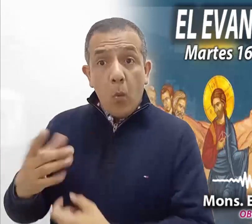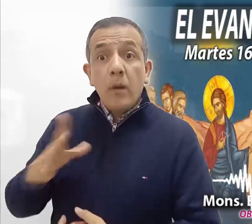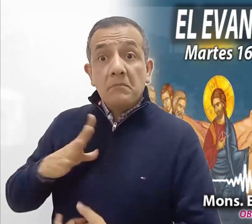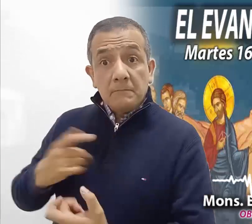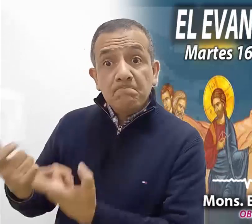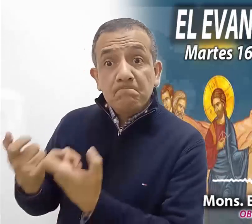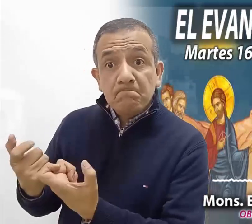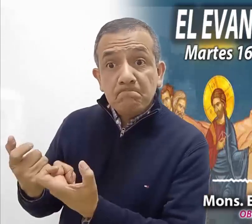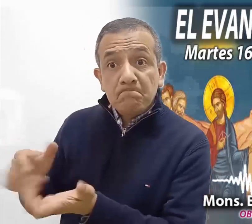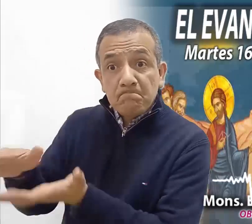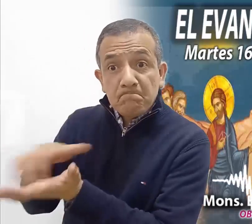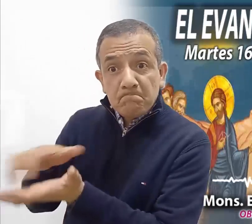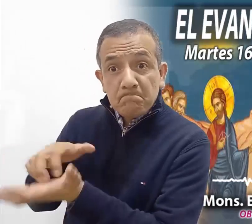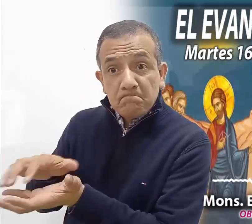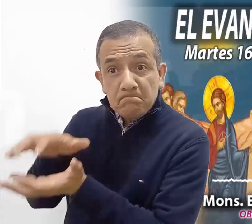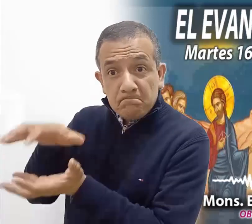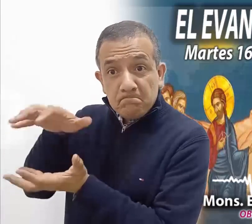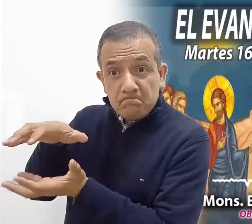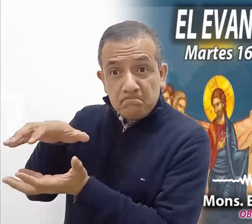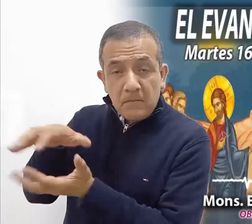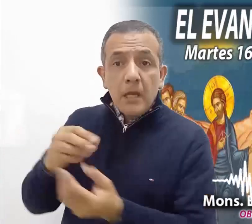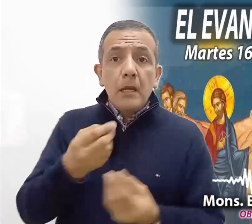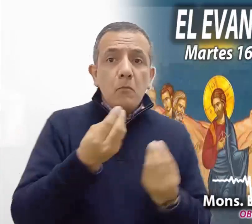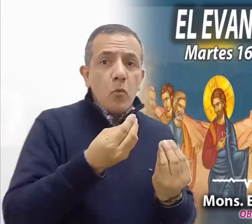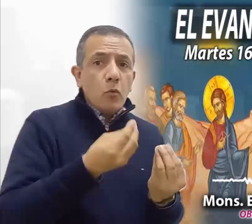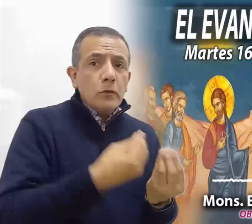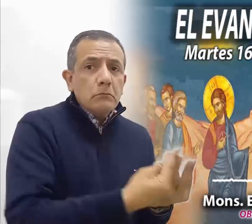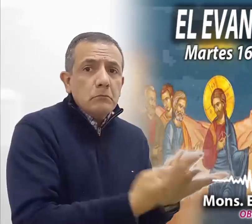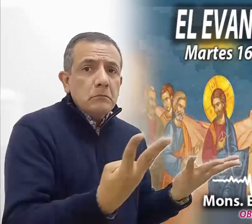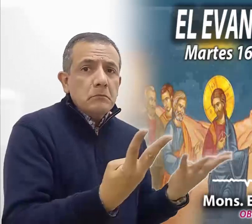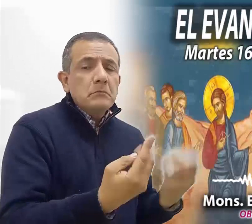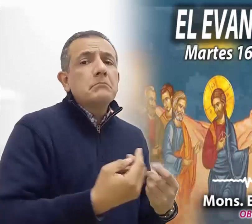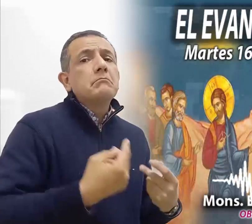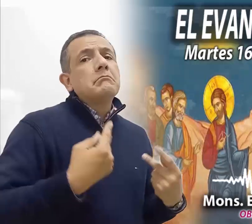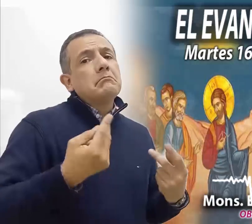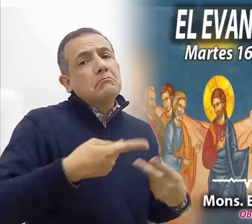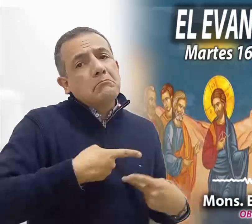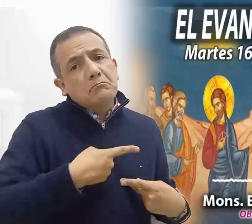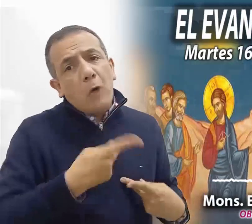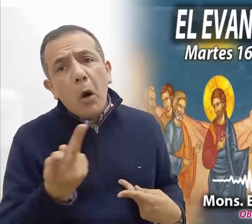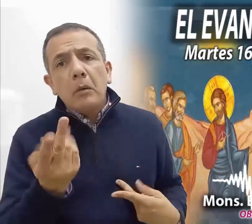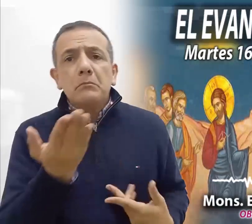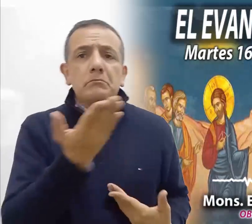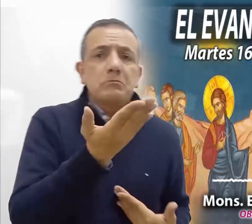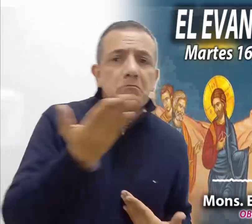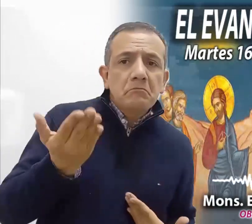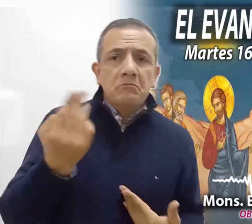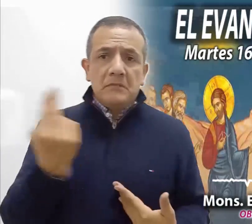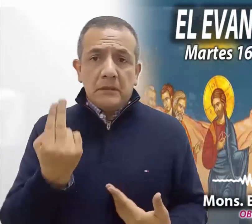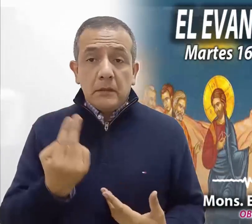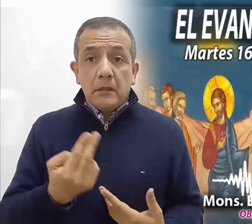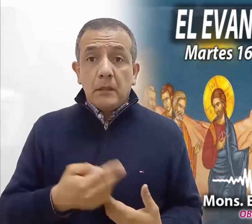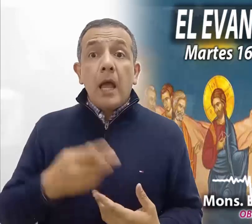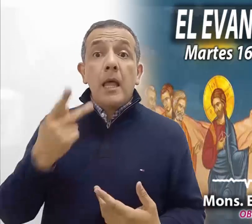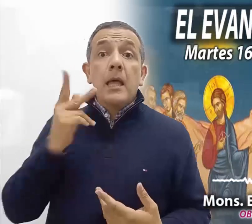poseen la mayor parte de los bienes y muchísimos padecen necesidad. El Papa ha denunciado